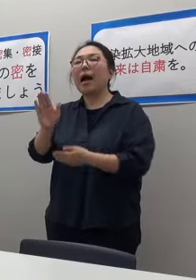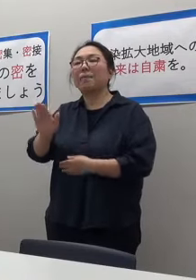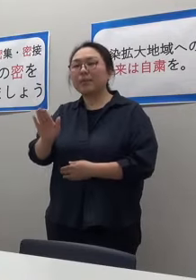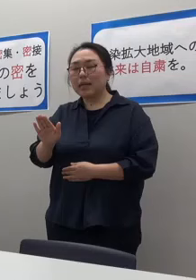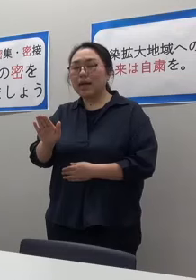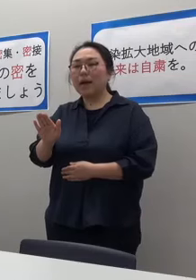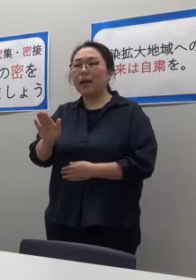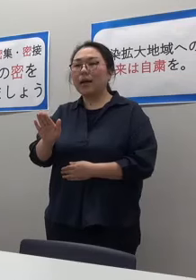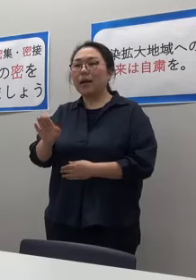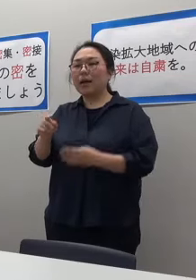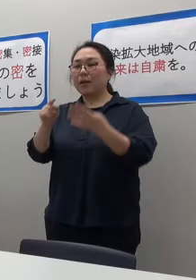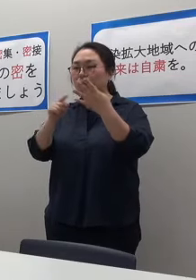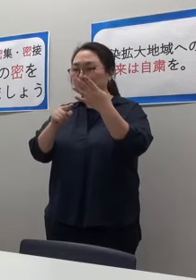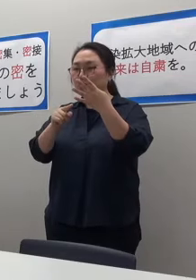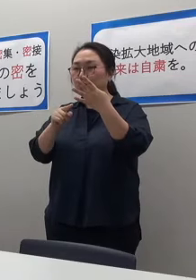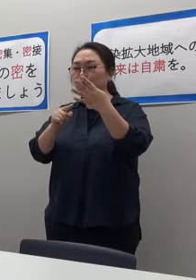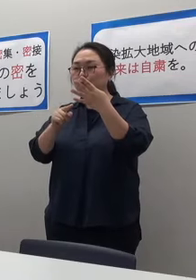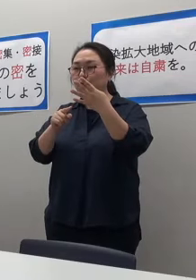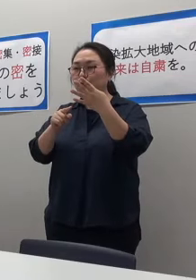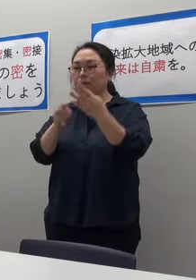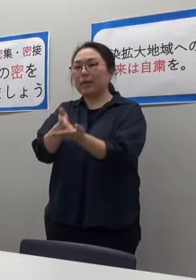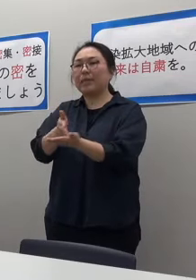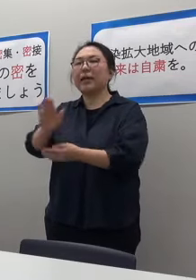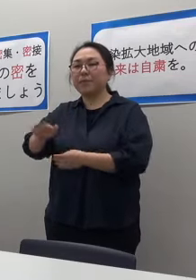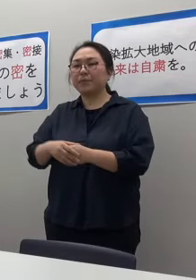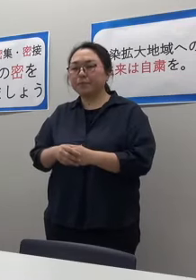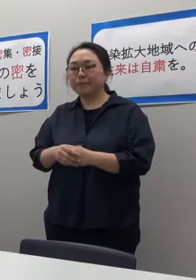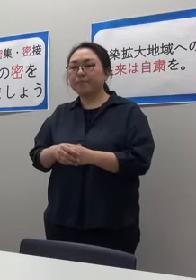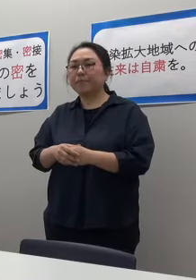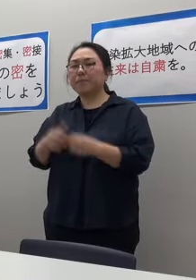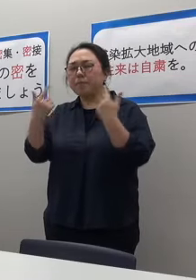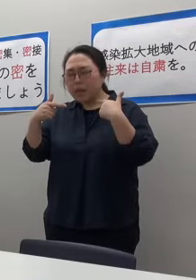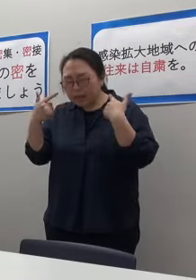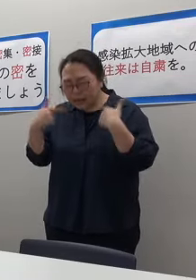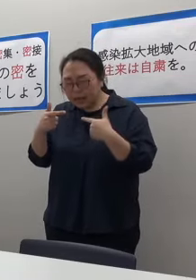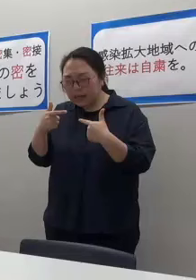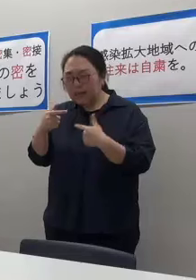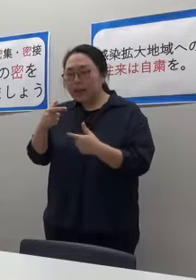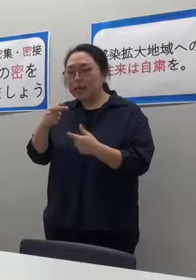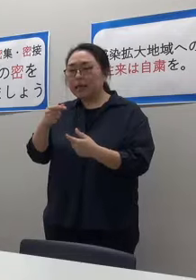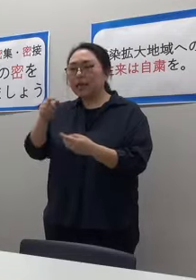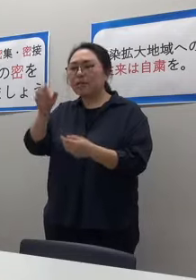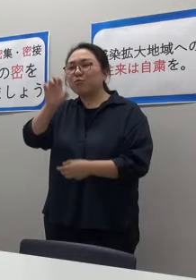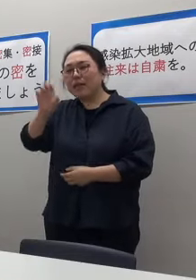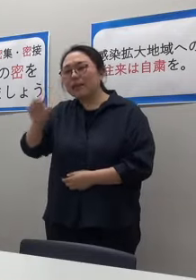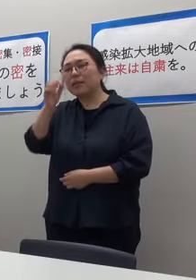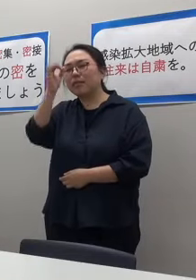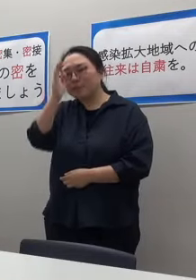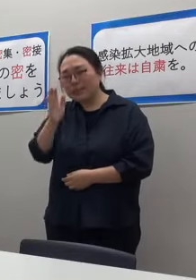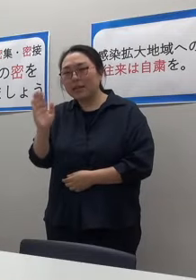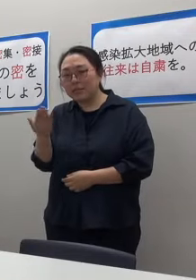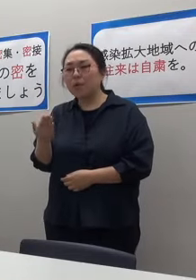たが、予定ほど申し上げさせていただきたいと思います。毎回恐縮でございますけれども、発表につき